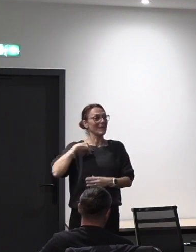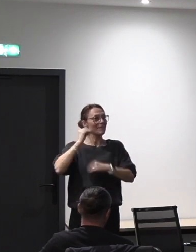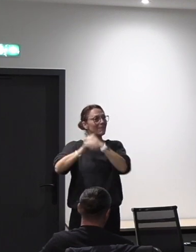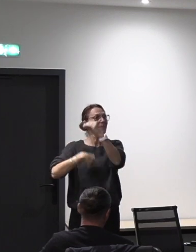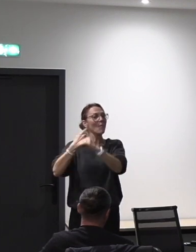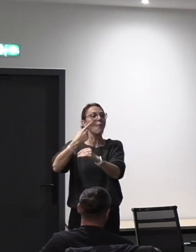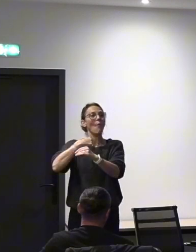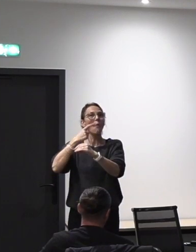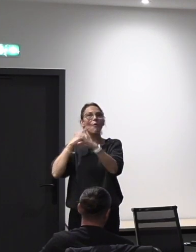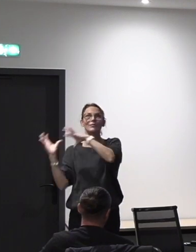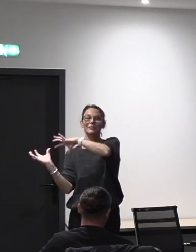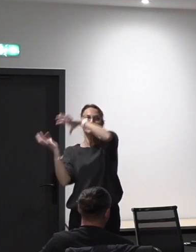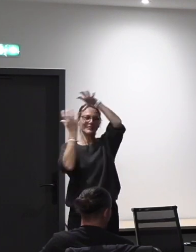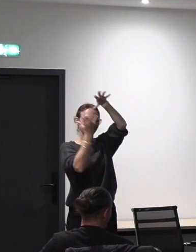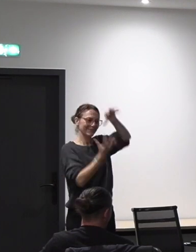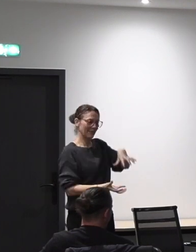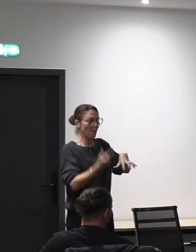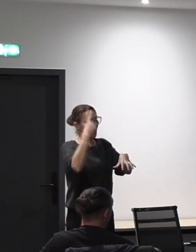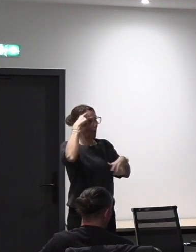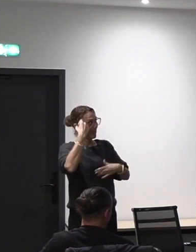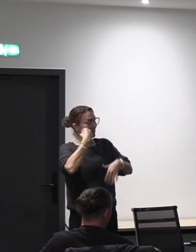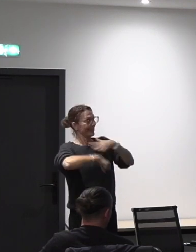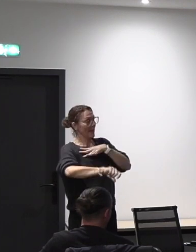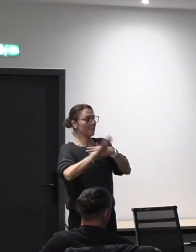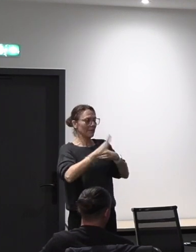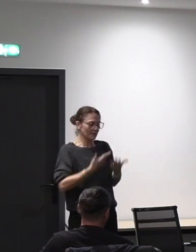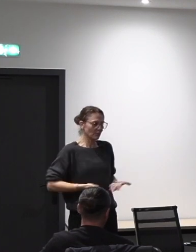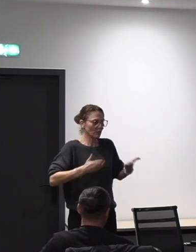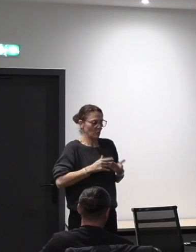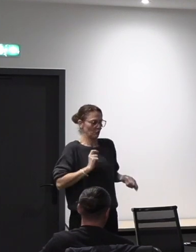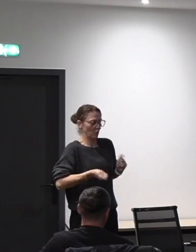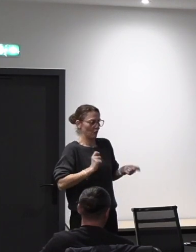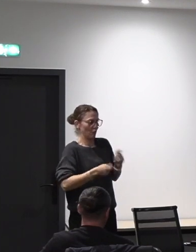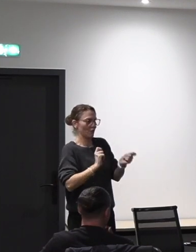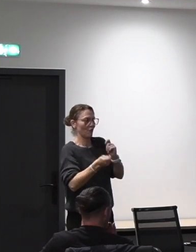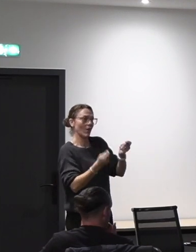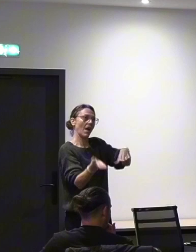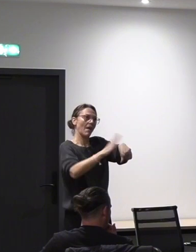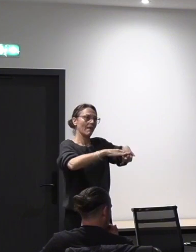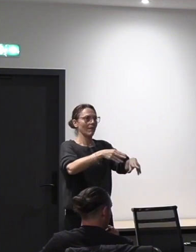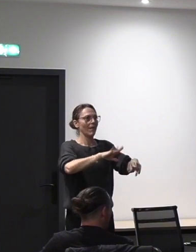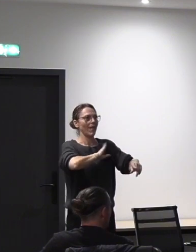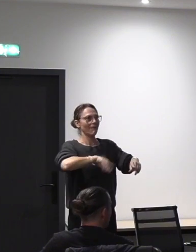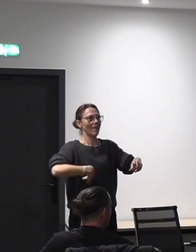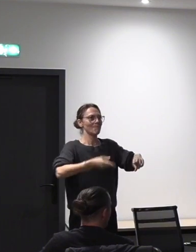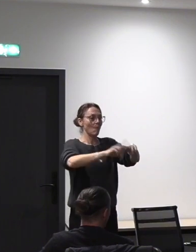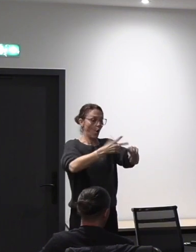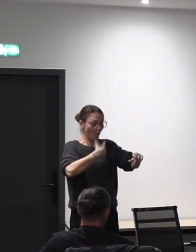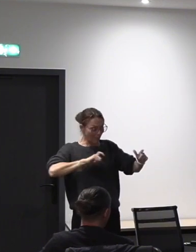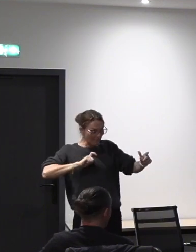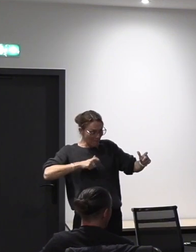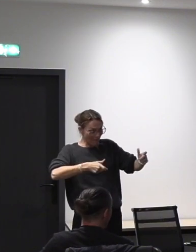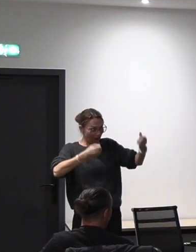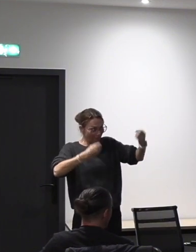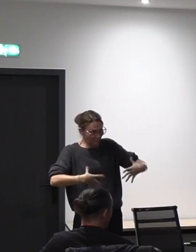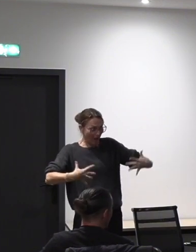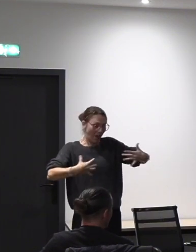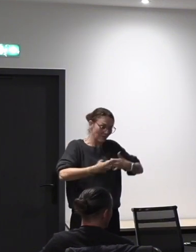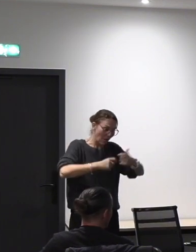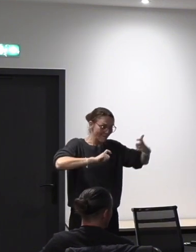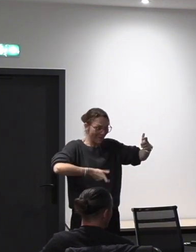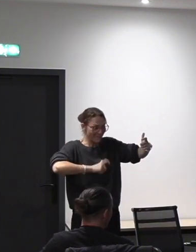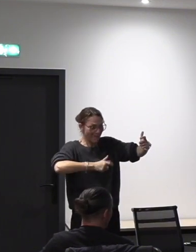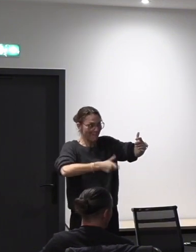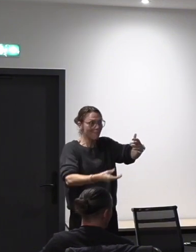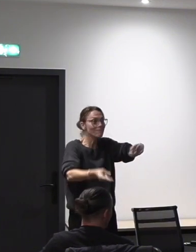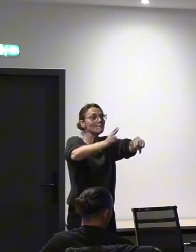tu es né, tu fais que changer d'état, il n'y a pas un état qui est stable, et à la fin tu meurs et au passage tu as des tas d'accidents ou des tas de malheurs ou de choses